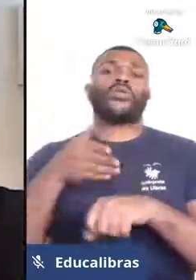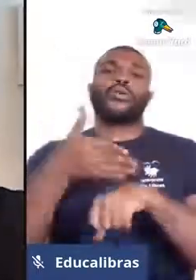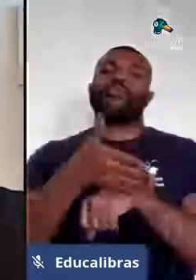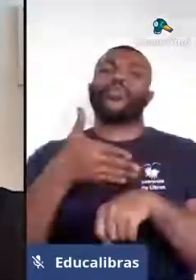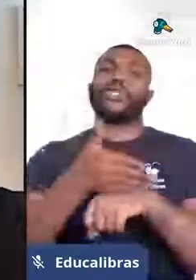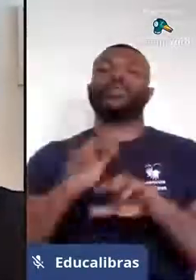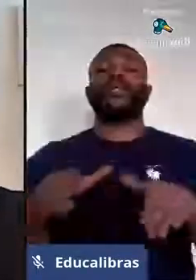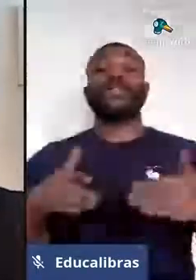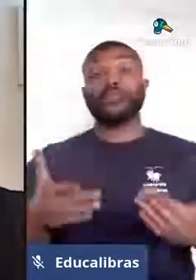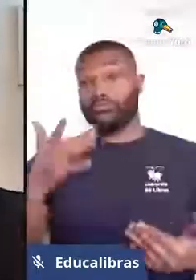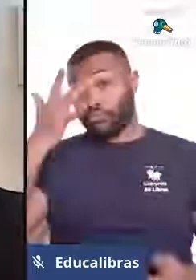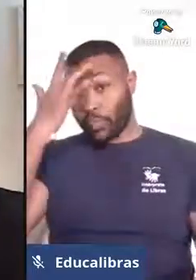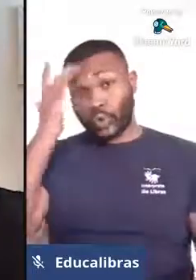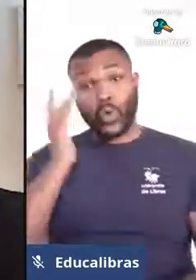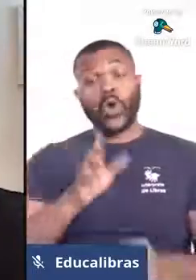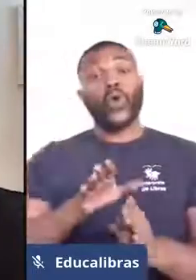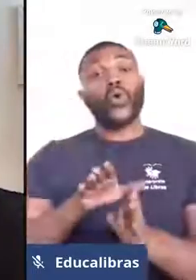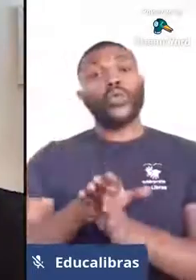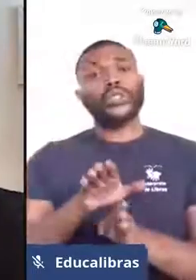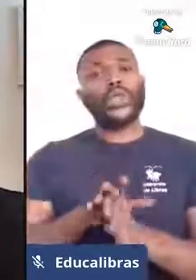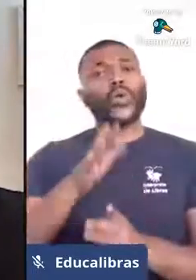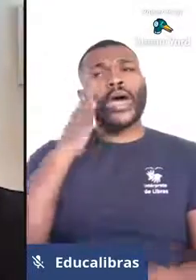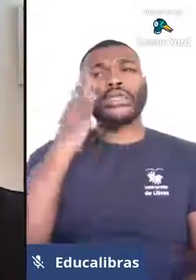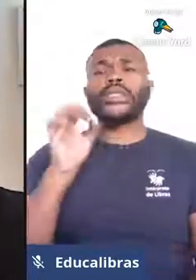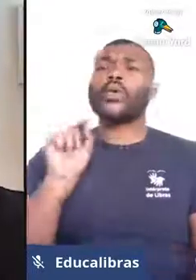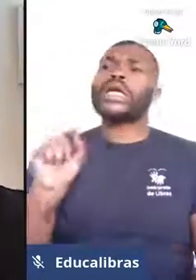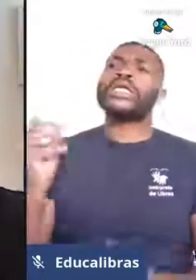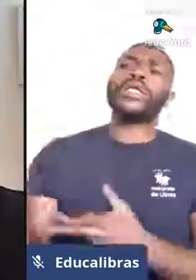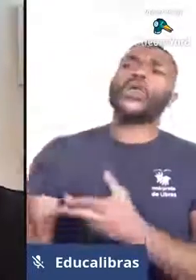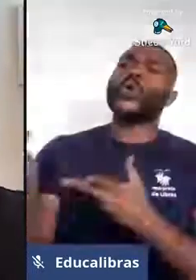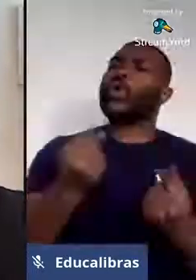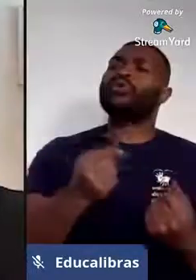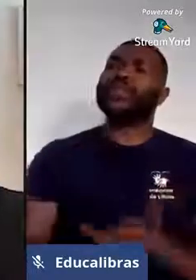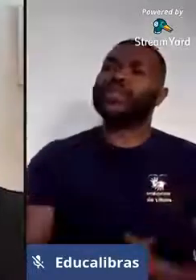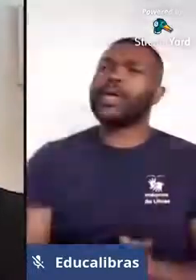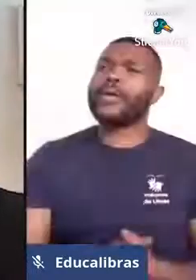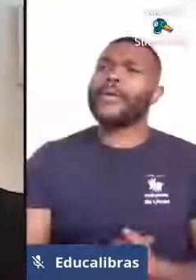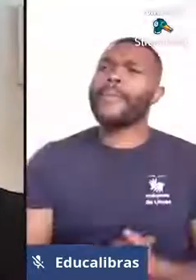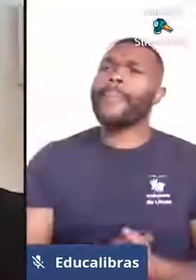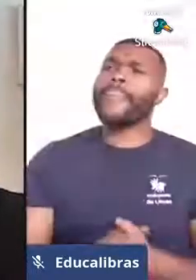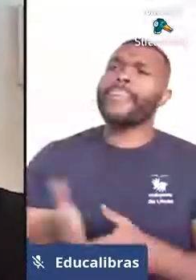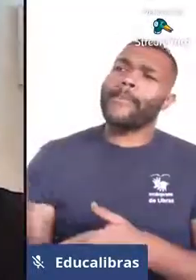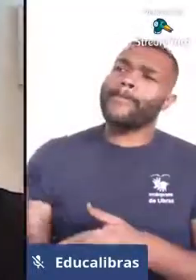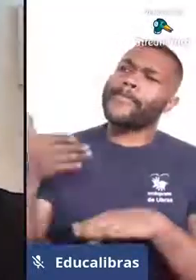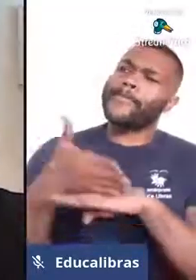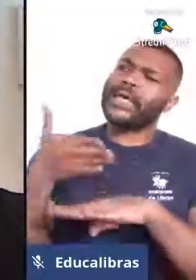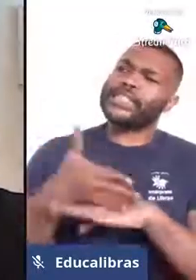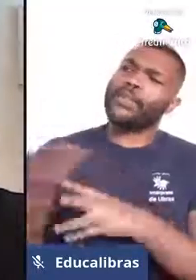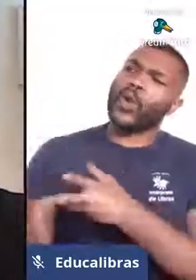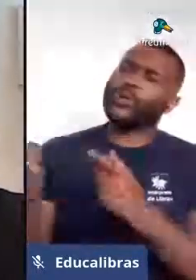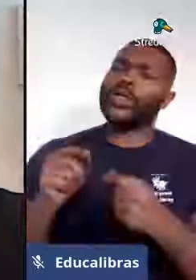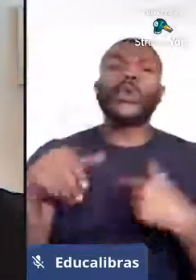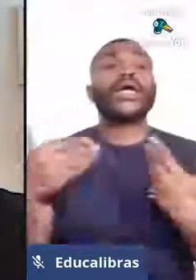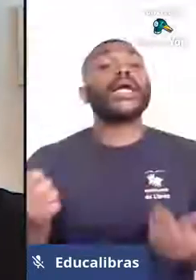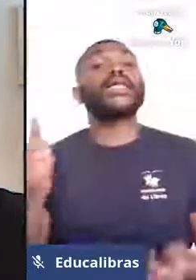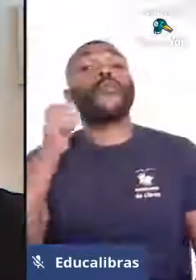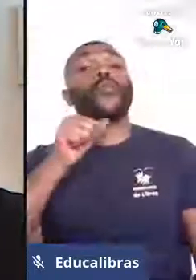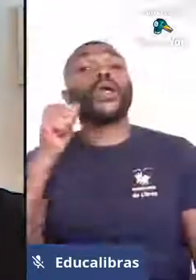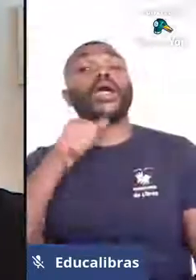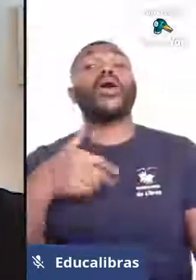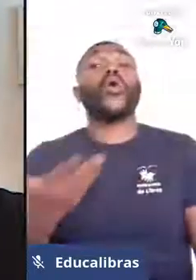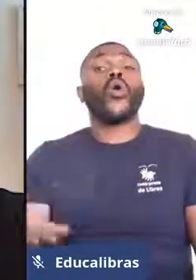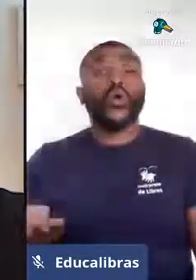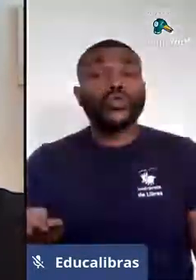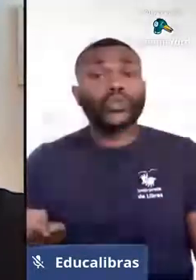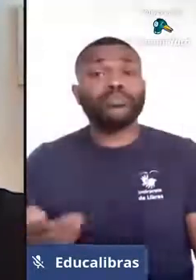que, quando se levanta a questão, quem que a gente vai convidar para o conselho? É levantar, cadê as mulheres, onde estão as